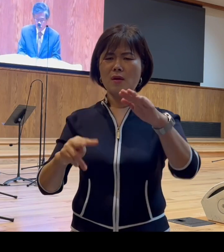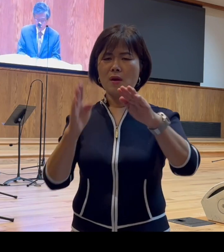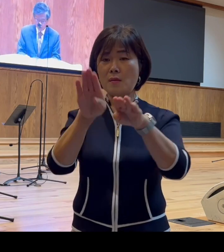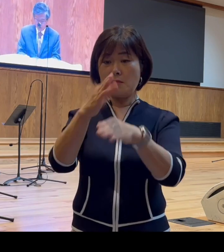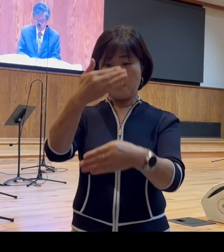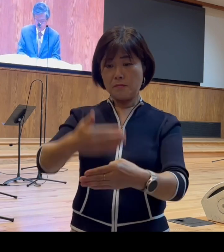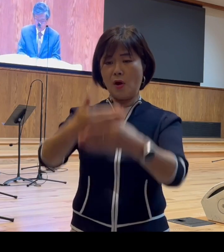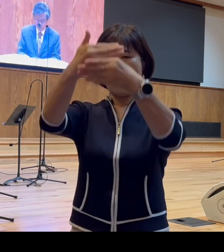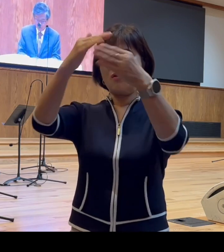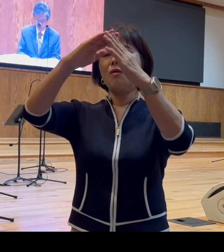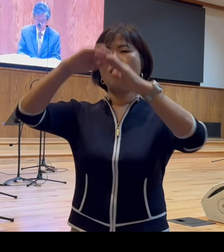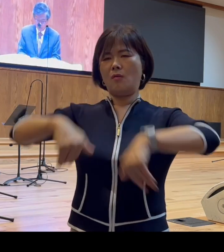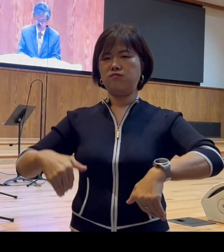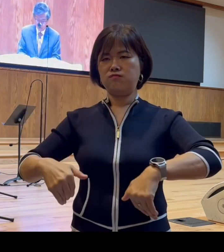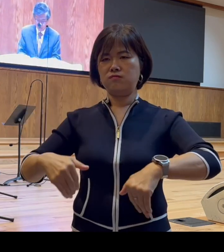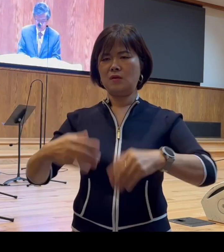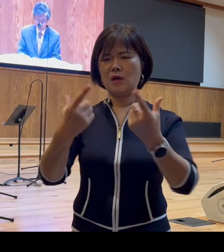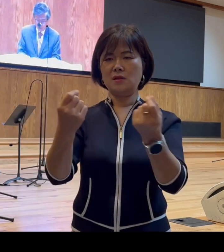벽을 허물었어요.